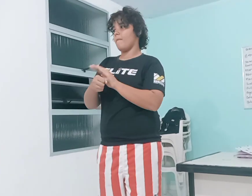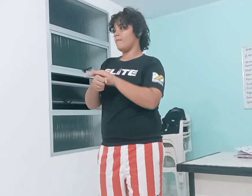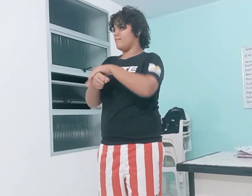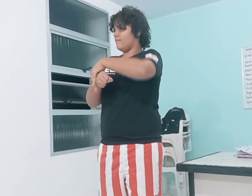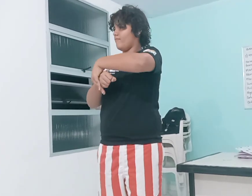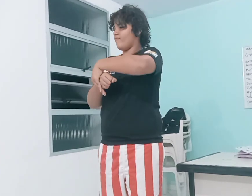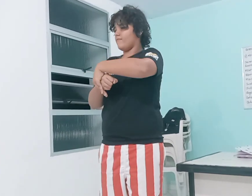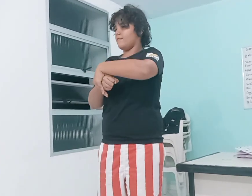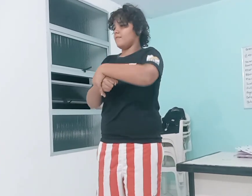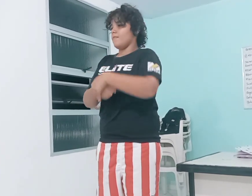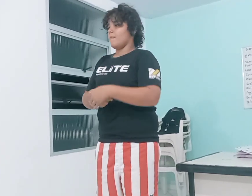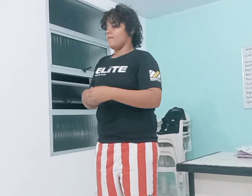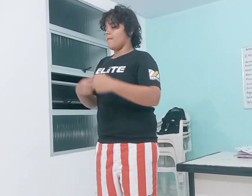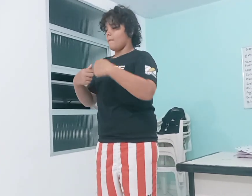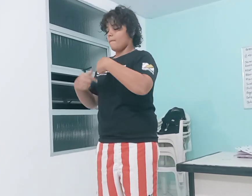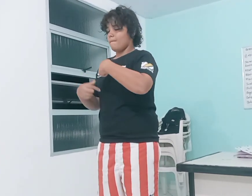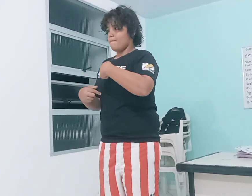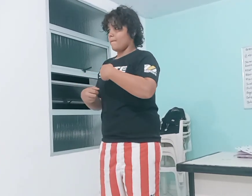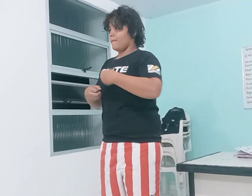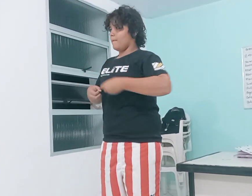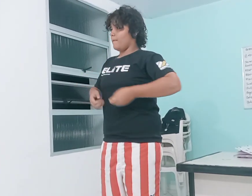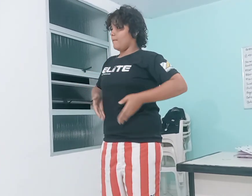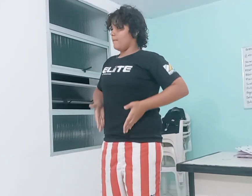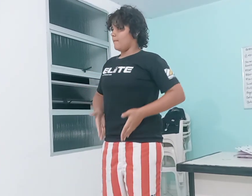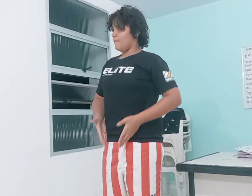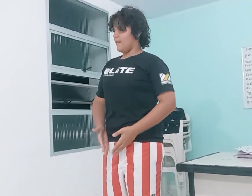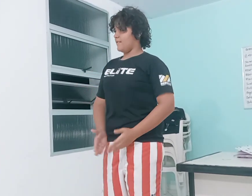Boa noite. Eu nasci